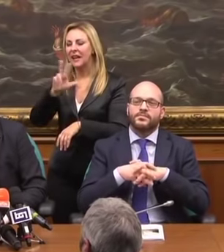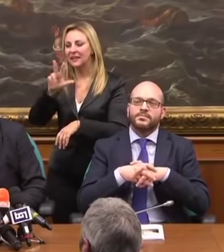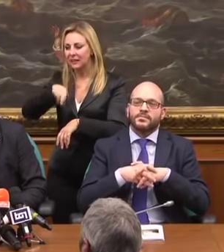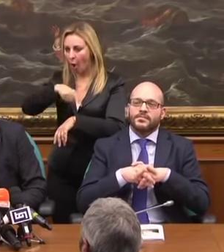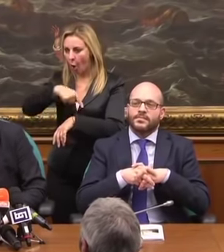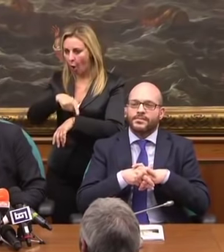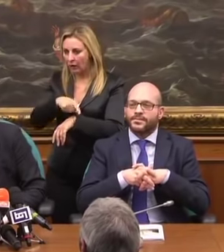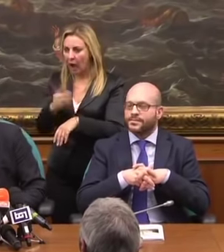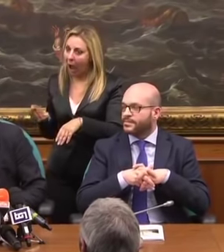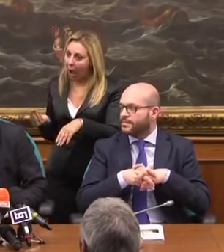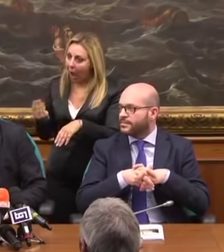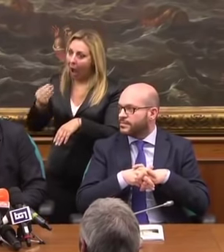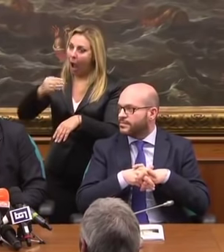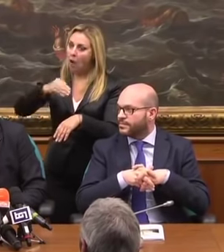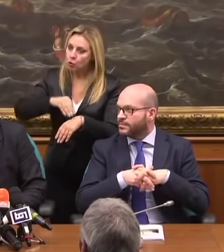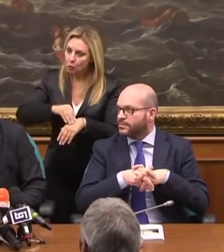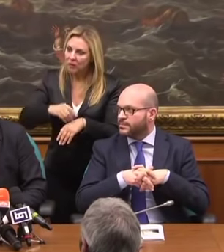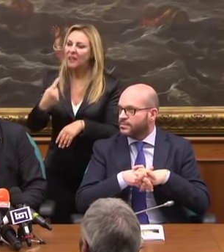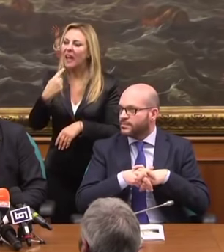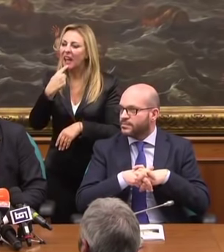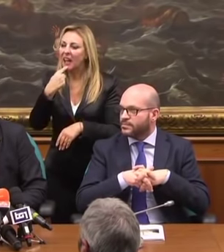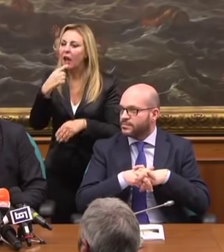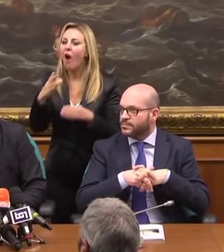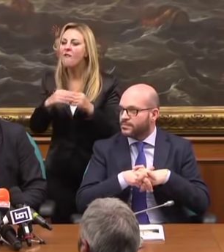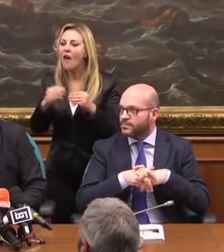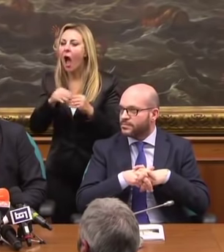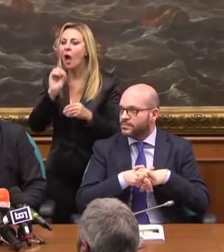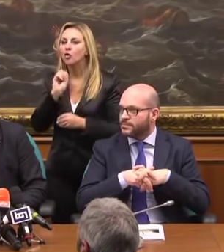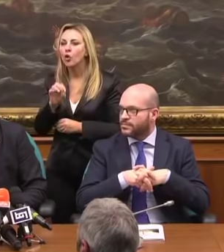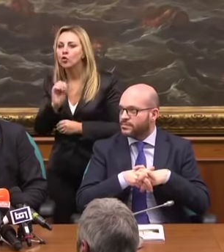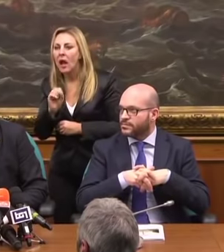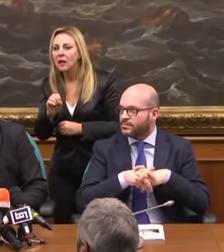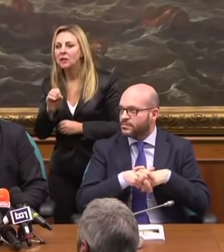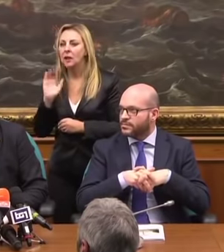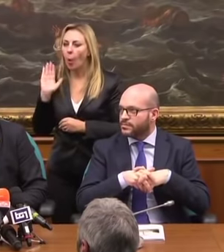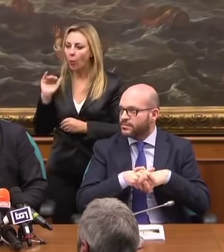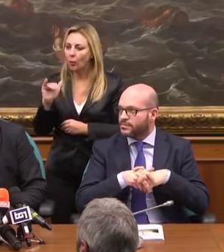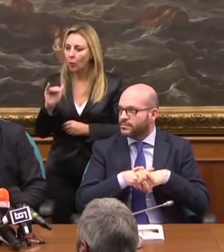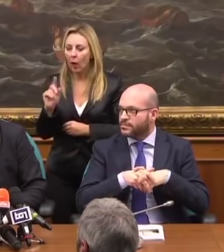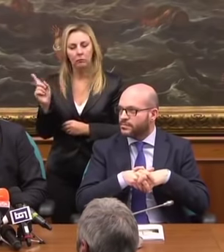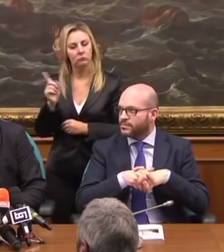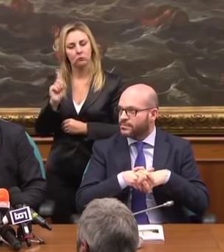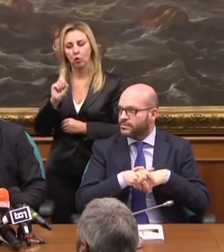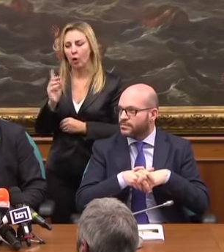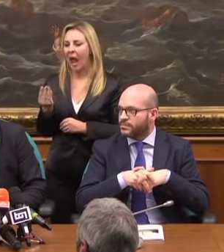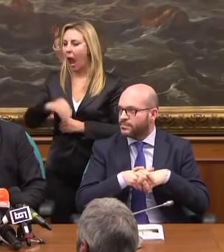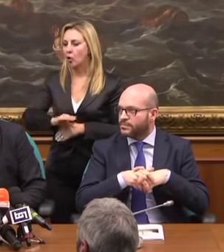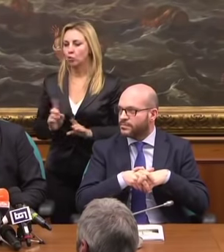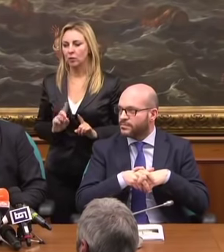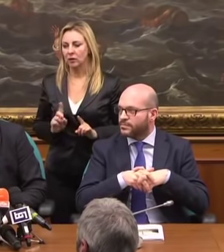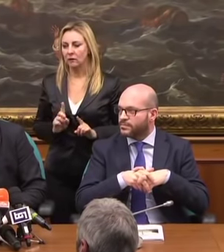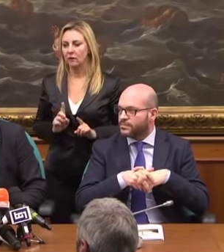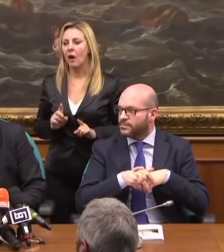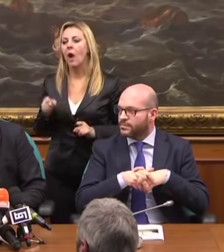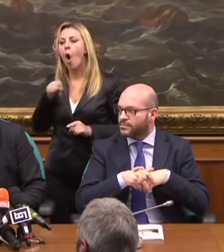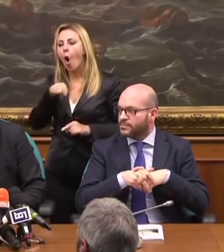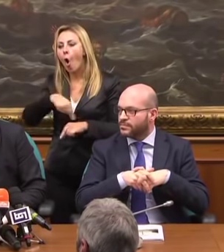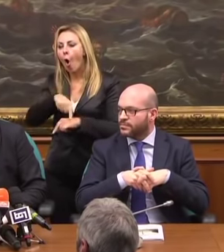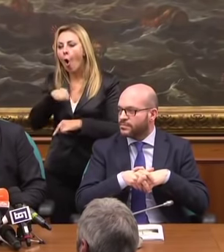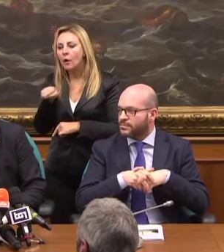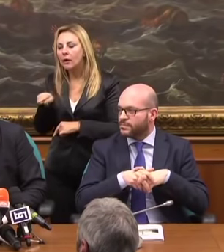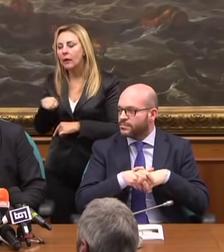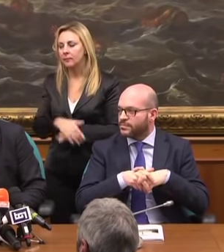incentivi a quelle che chi le farà, i docenti proprio di curriculari, diciamo? No, non sono aggiuntive, rientrano